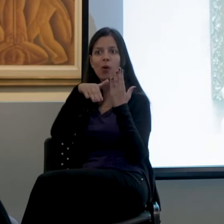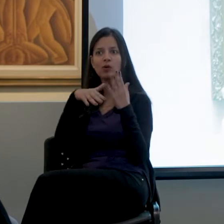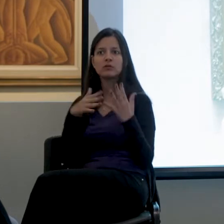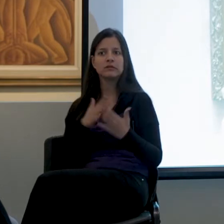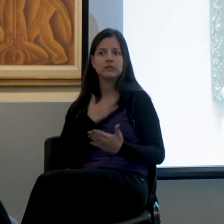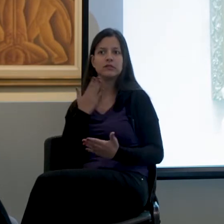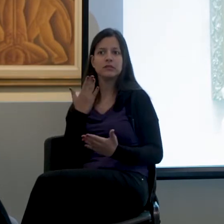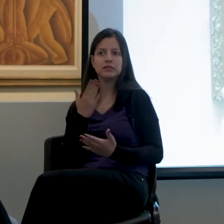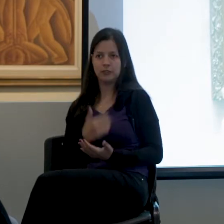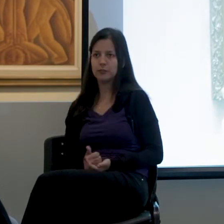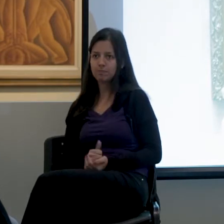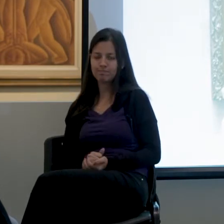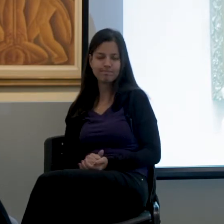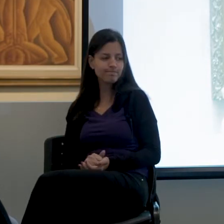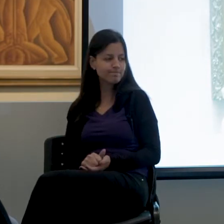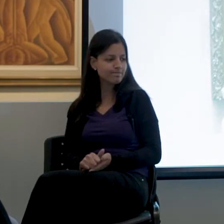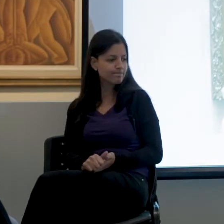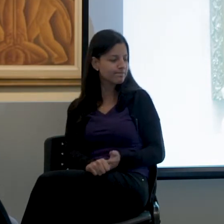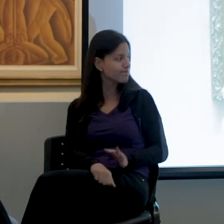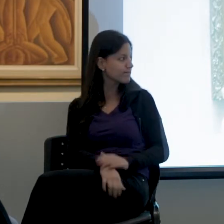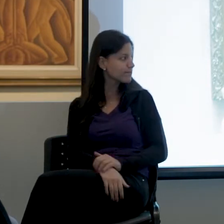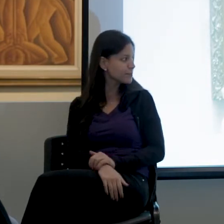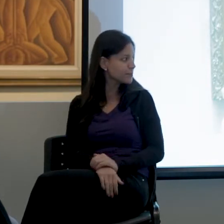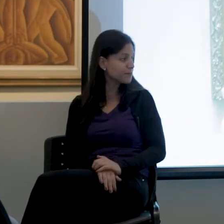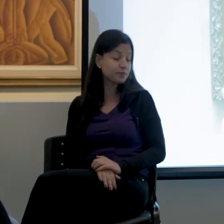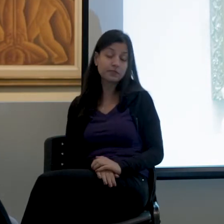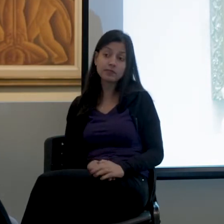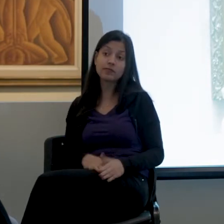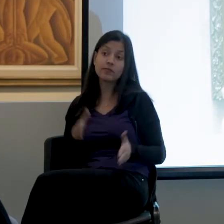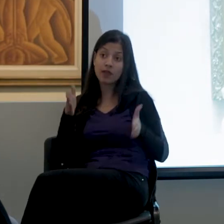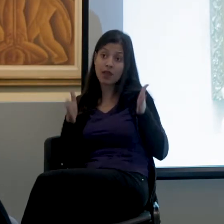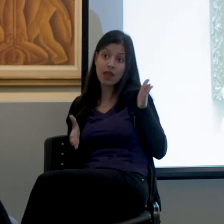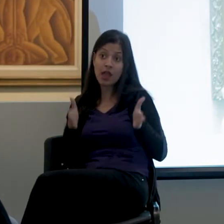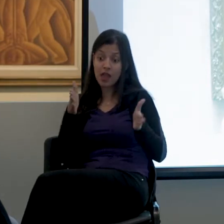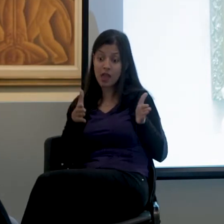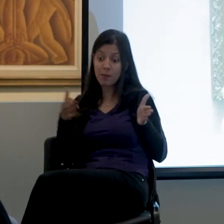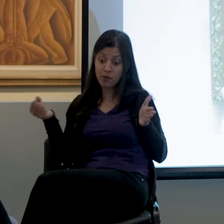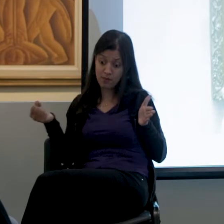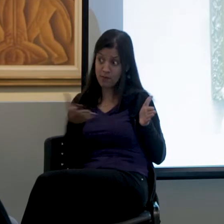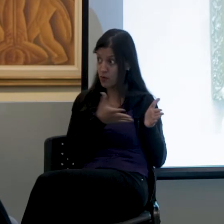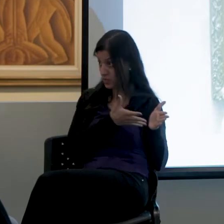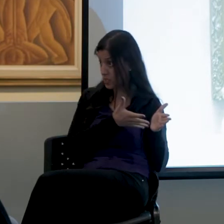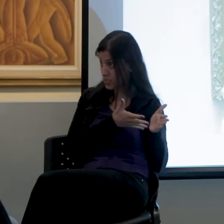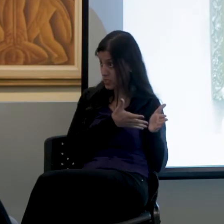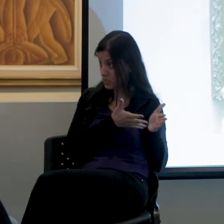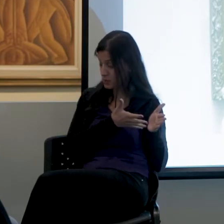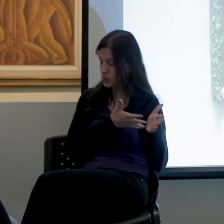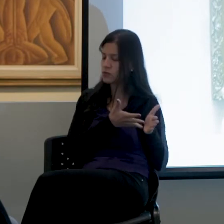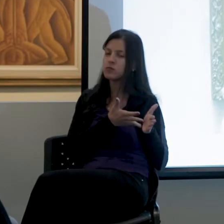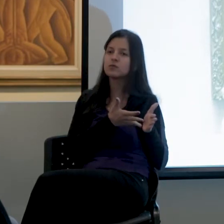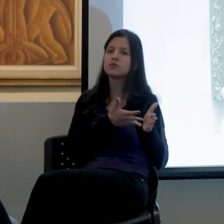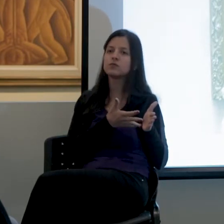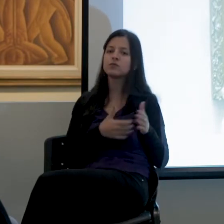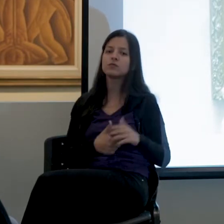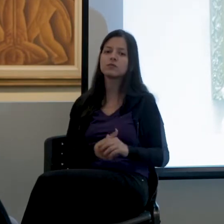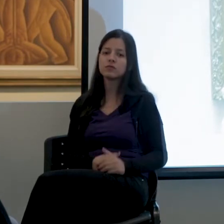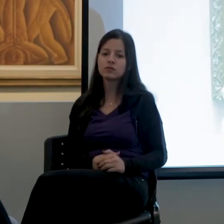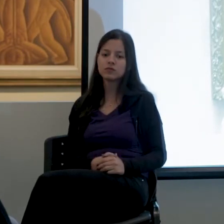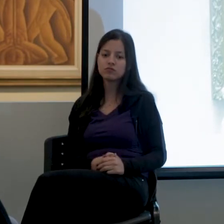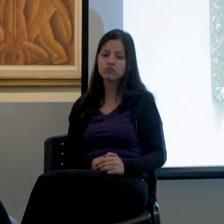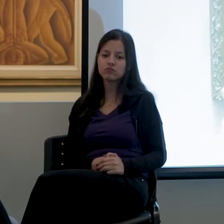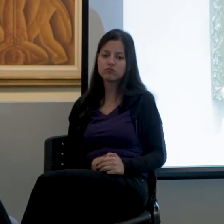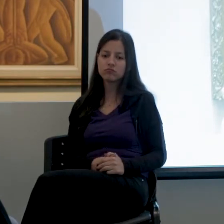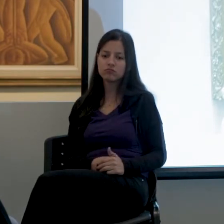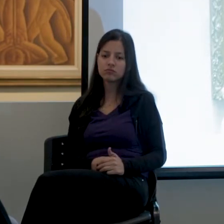O modernismo é, antes de tudo, ou é, sobretudo,